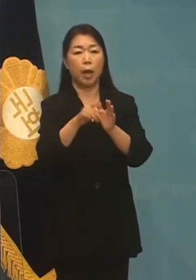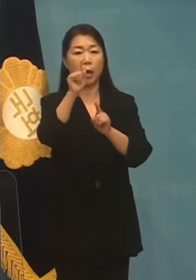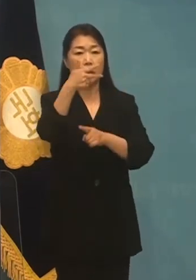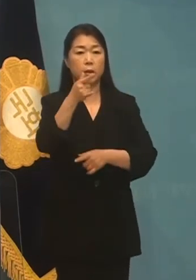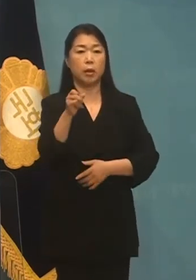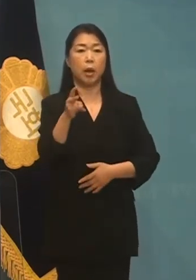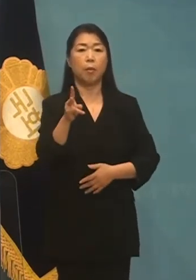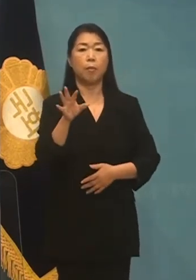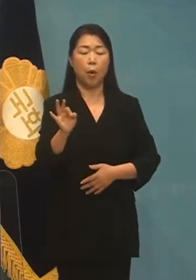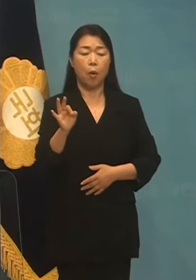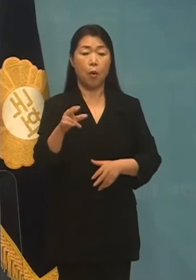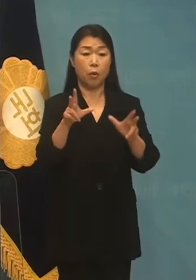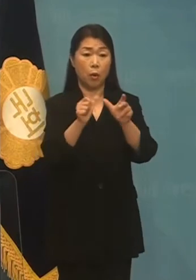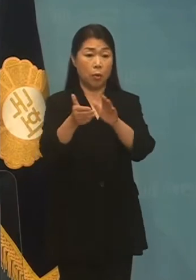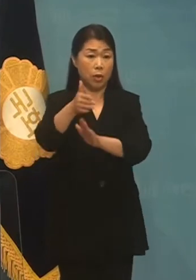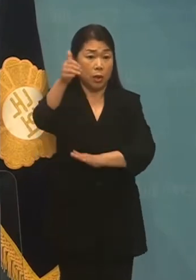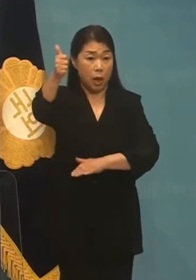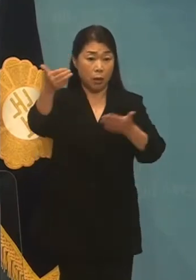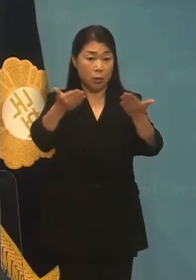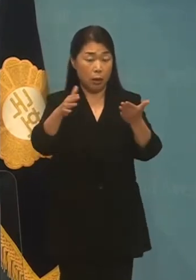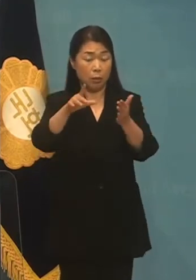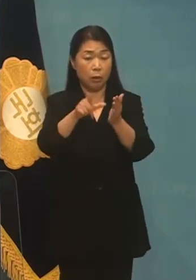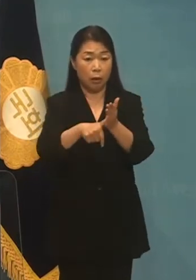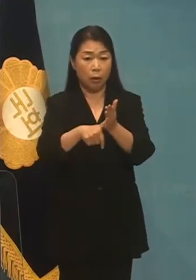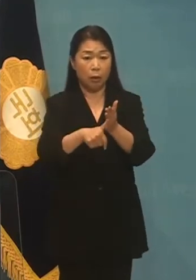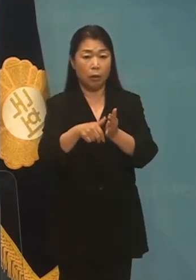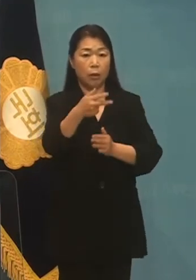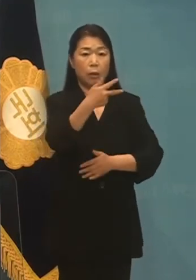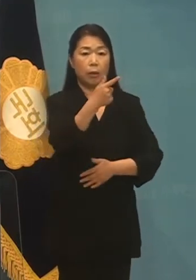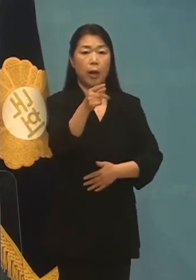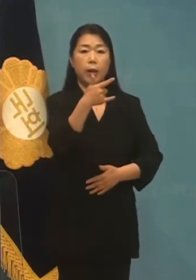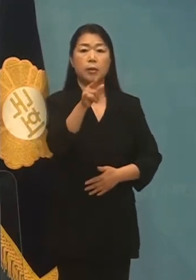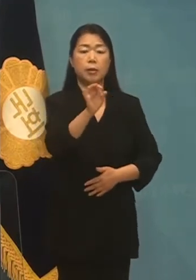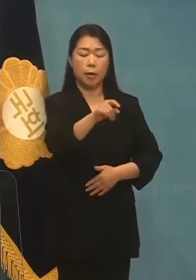이재명 성남시장이 대장동을